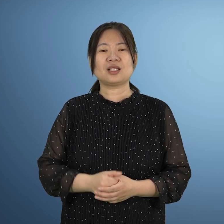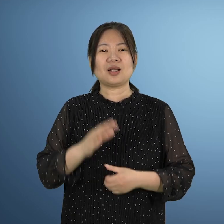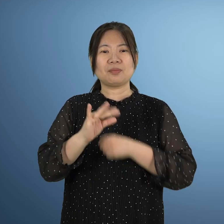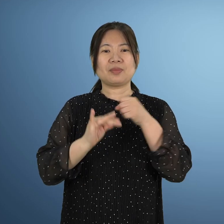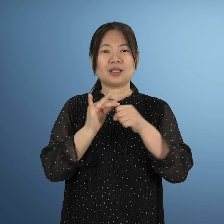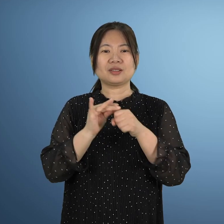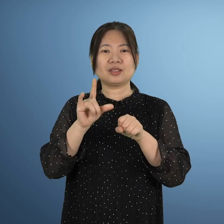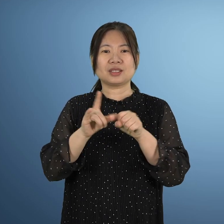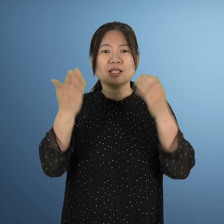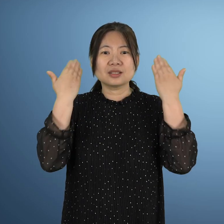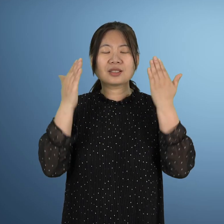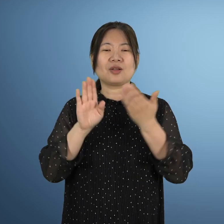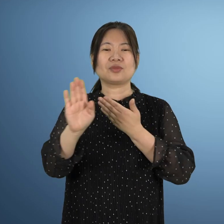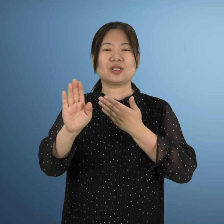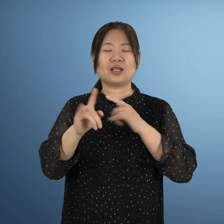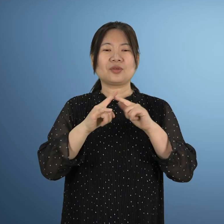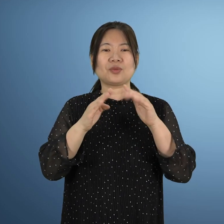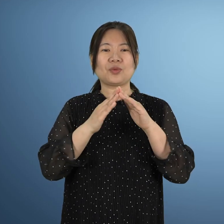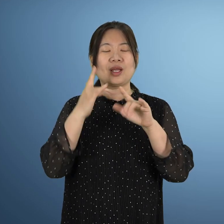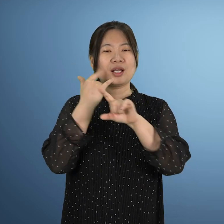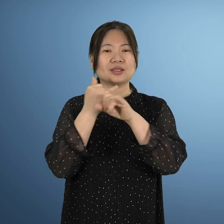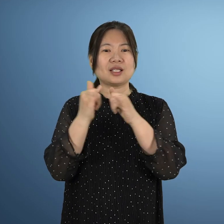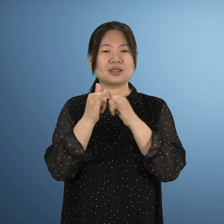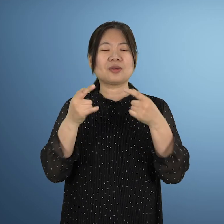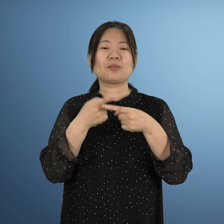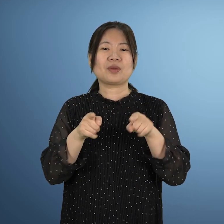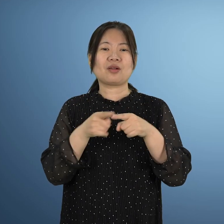100년이 지난 후에 교회학자들의 평가입니다.